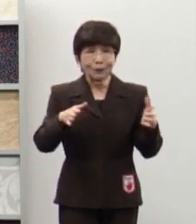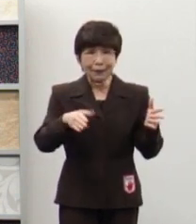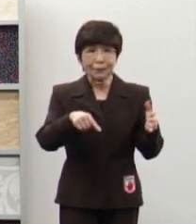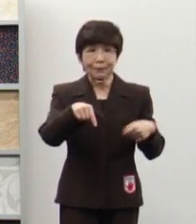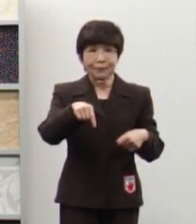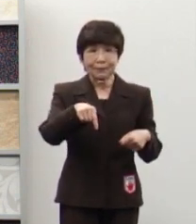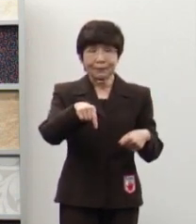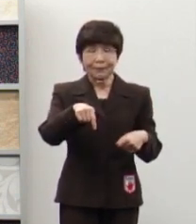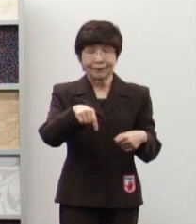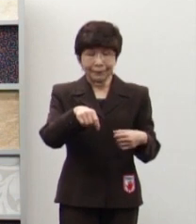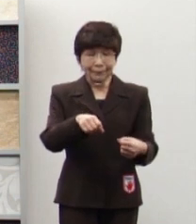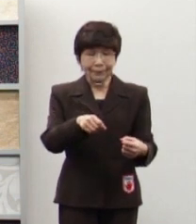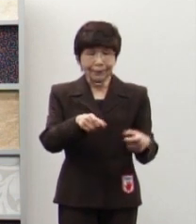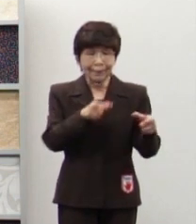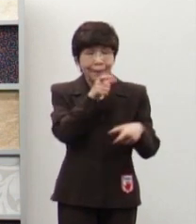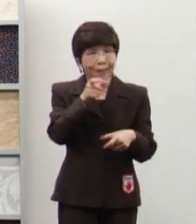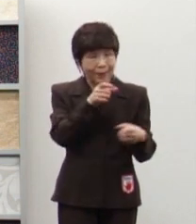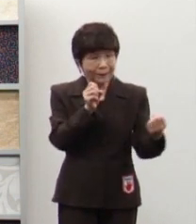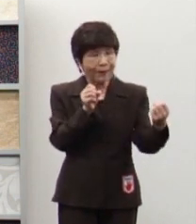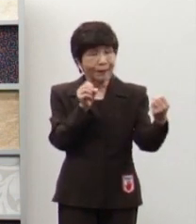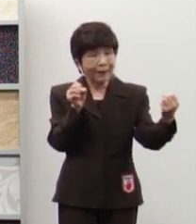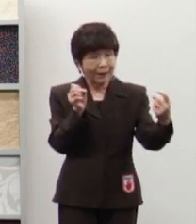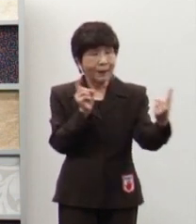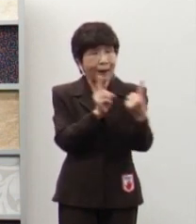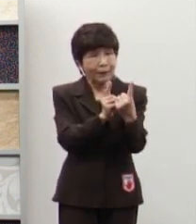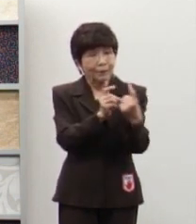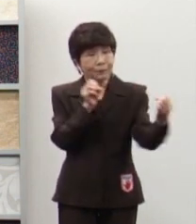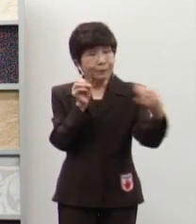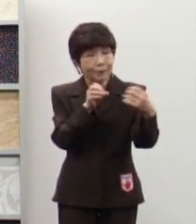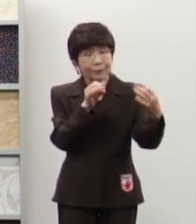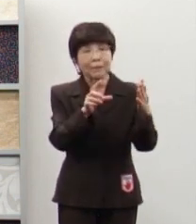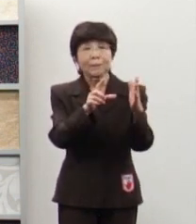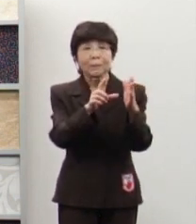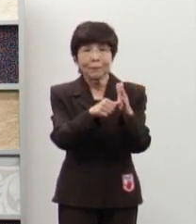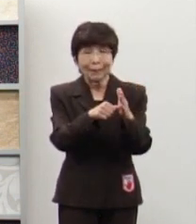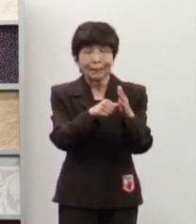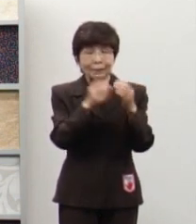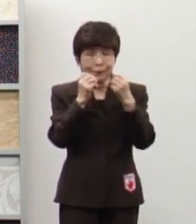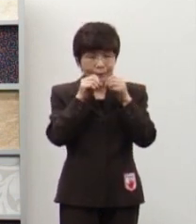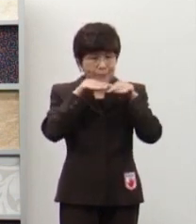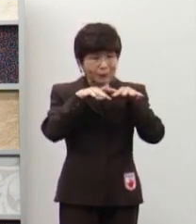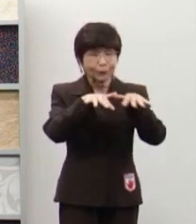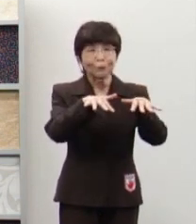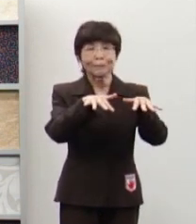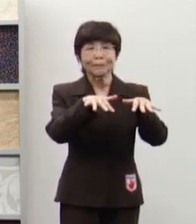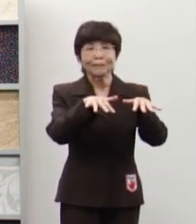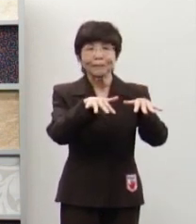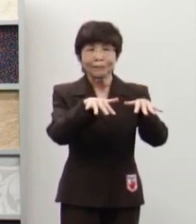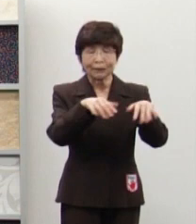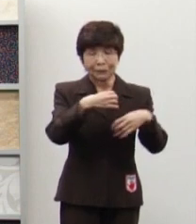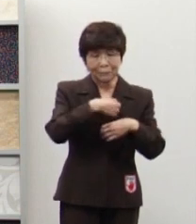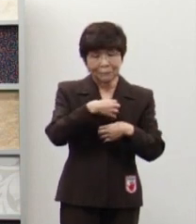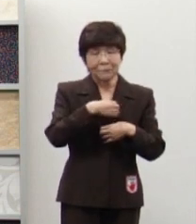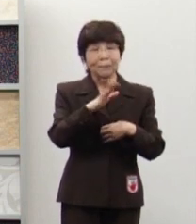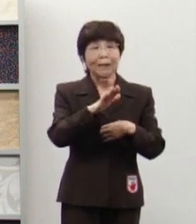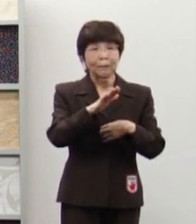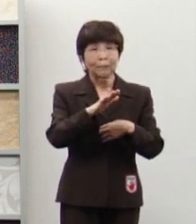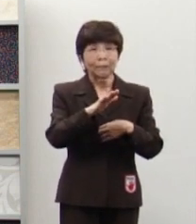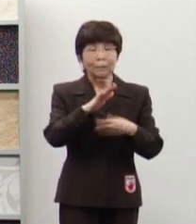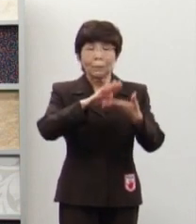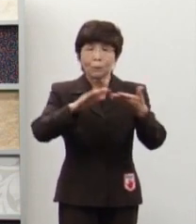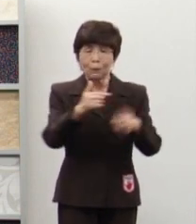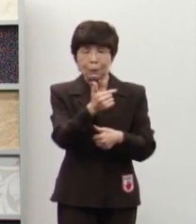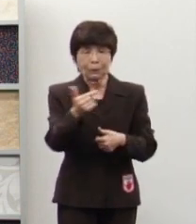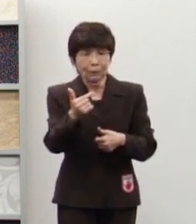パーテーションなしで宴会をされる場合には、ここはですね、その飛沫感染の可能性、濃厚接触の可能性という